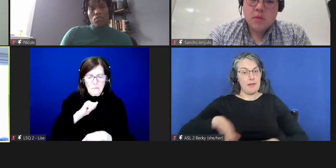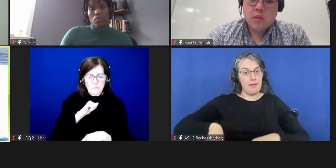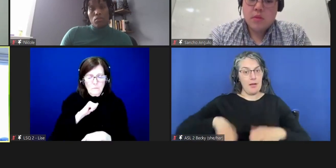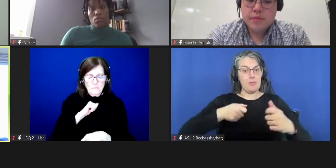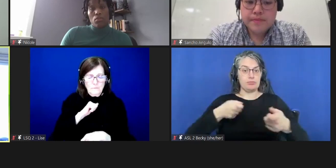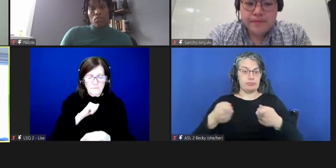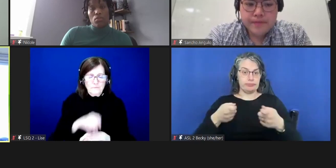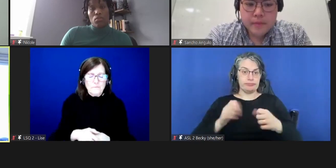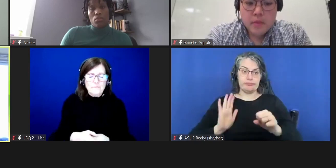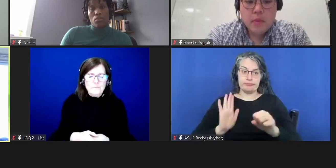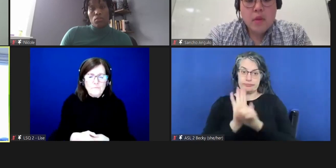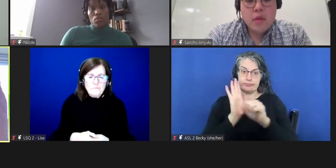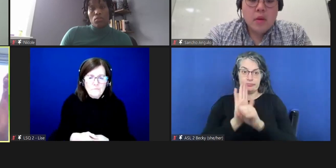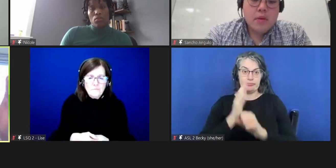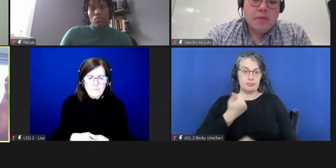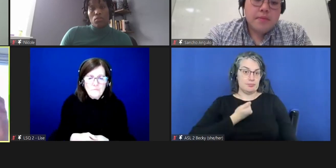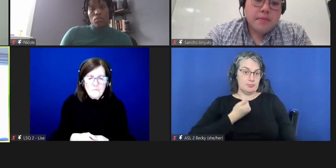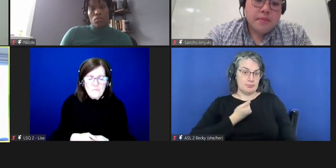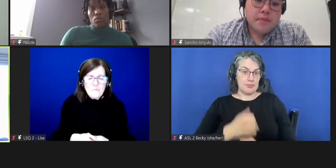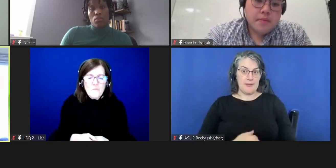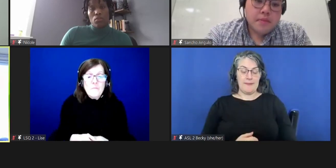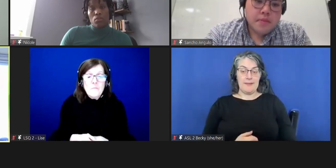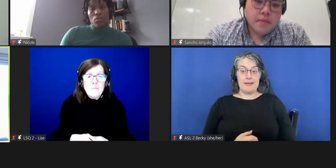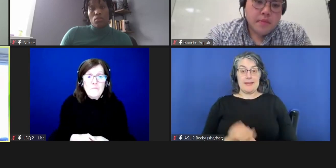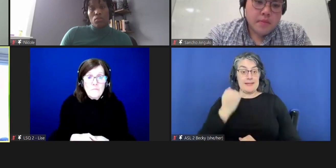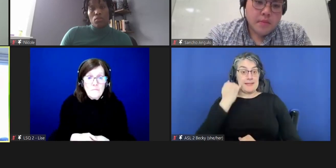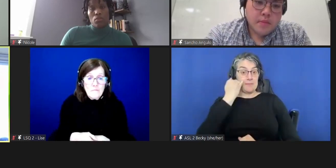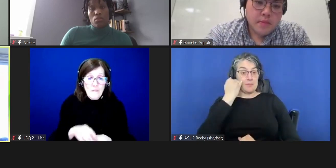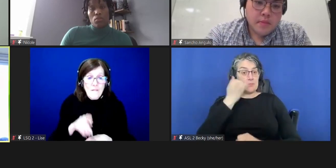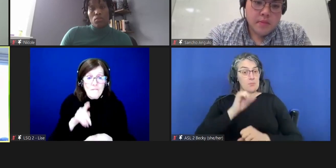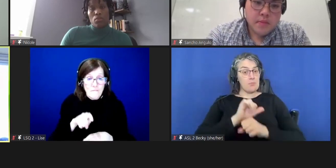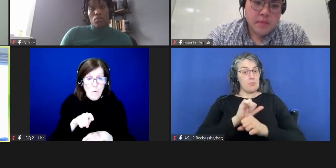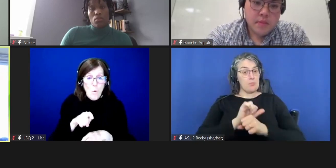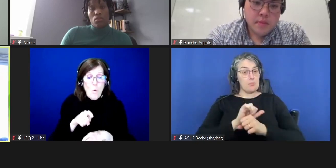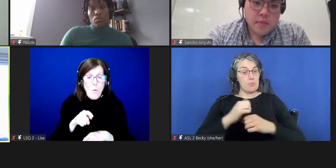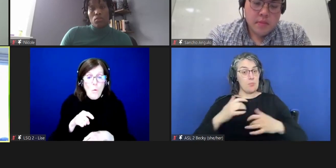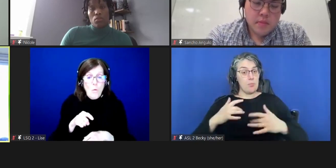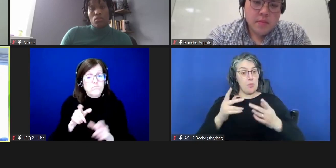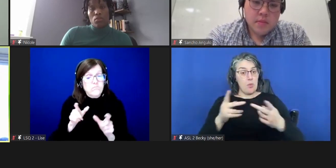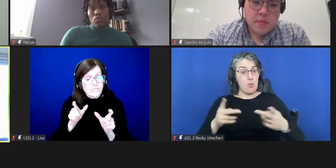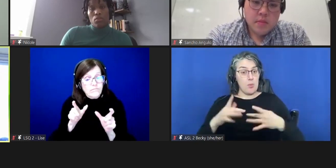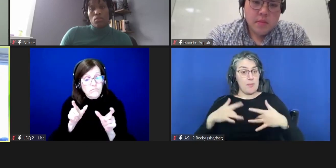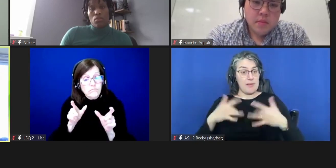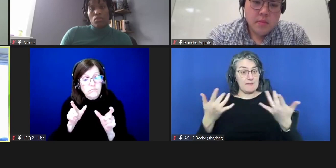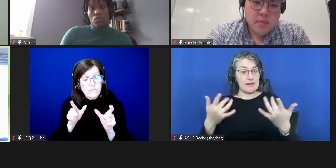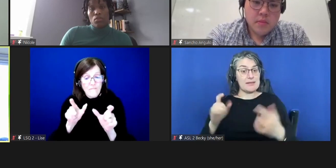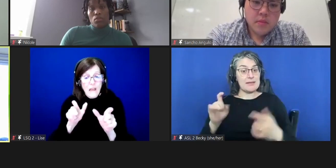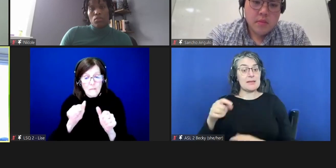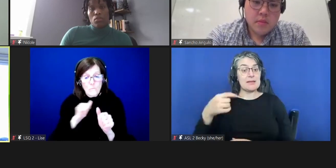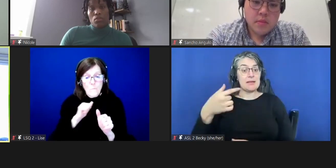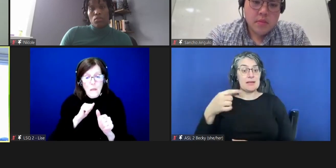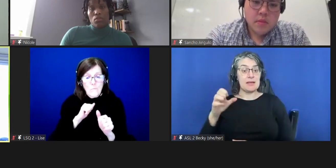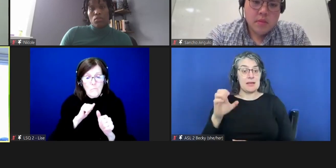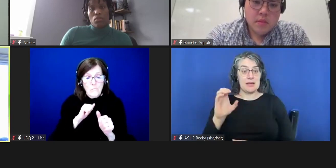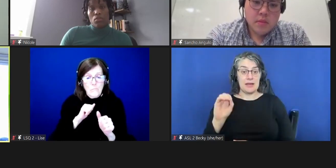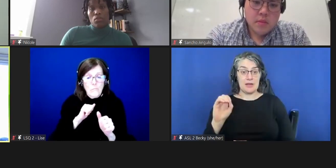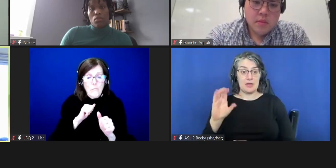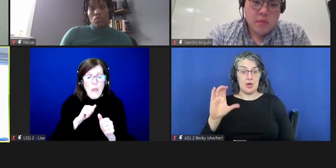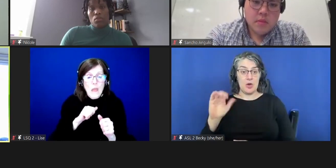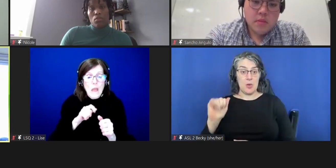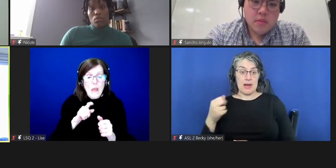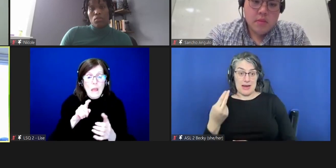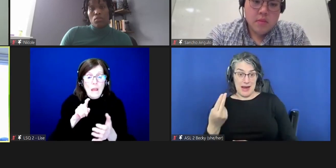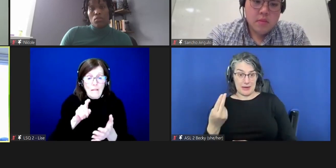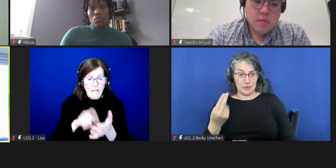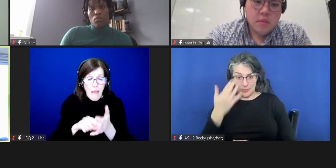et j'ai dû prendre ma propre défense lorsqu'il y avait un événement. Et